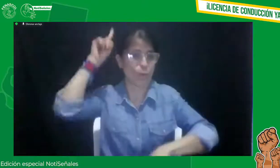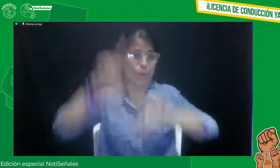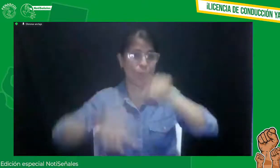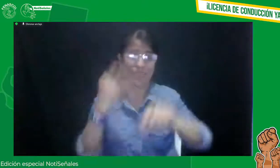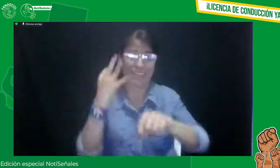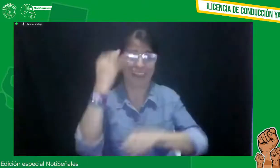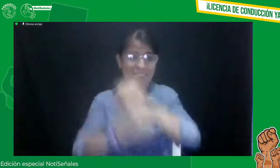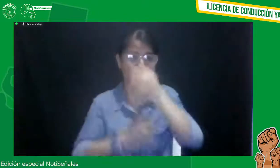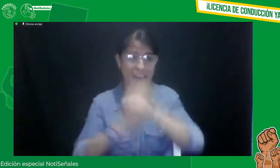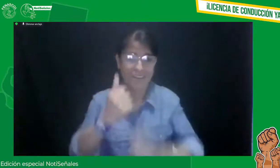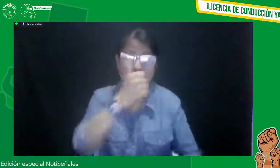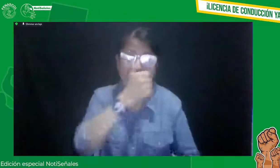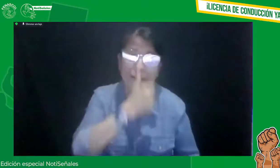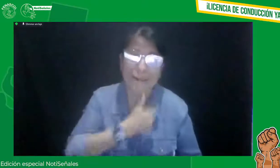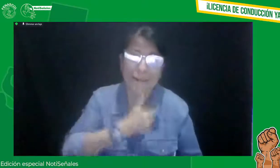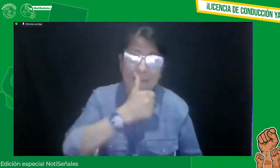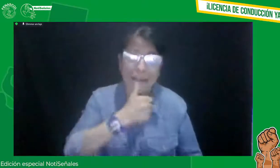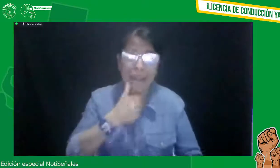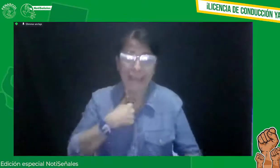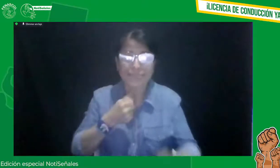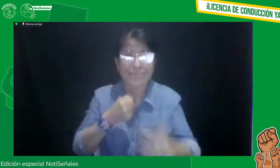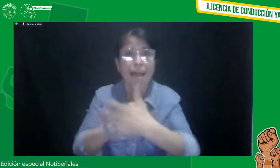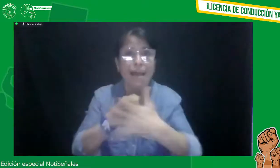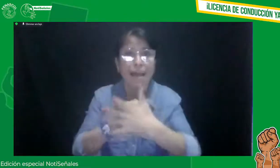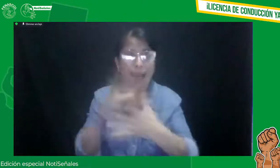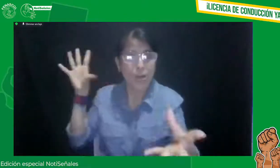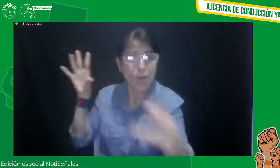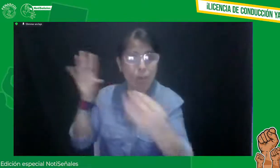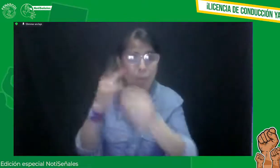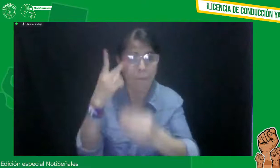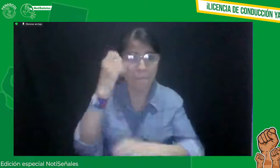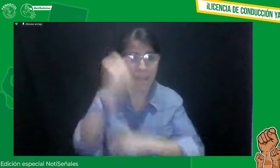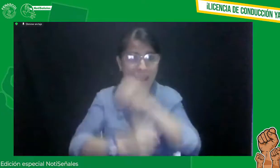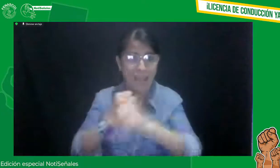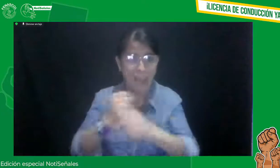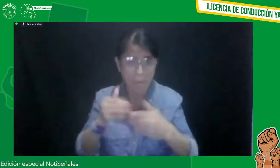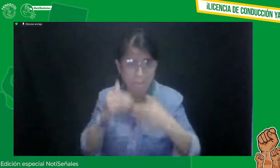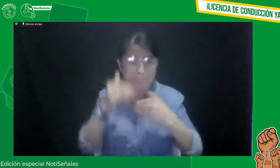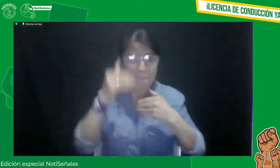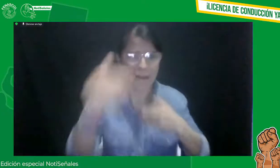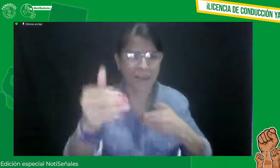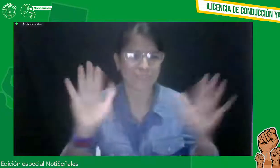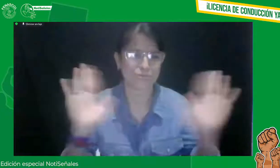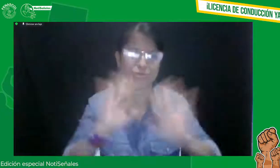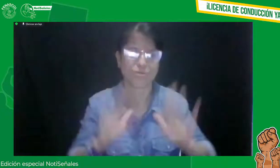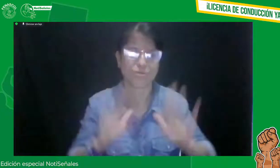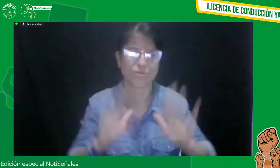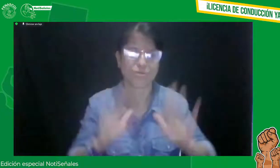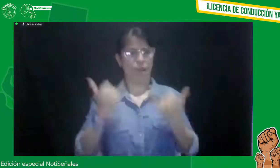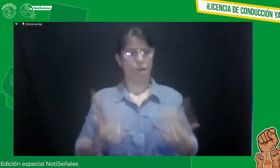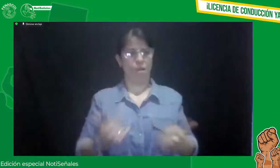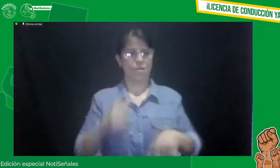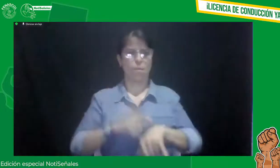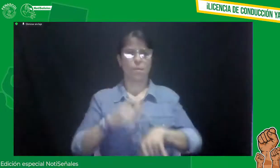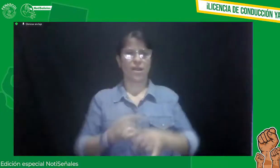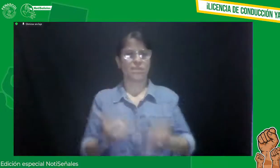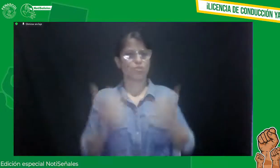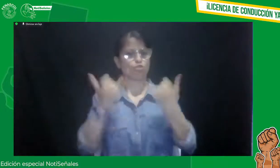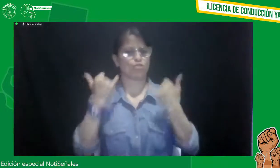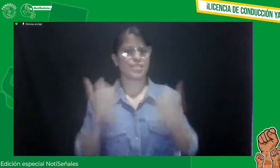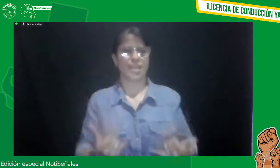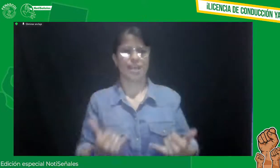el transporte público y vamos a manifestarnos. No podemos seguir esperando 3 años más, porque haciendo cuentas serían 20